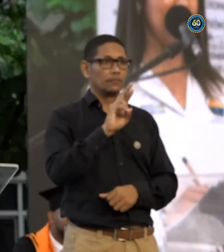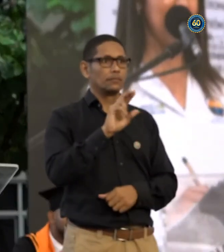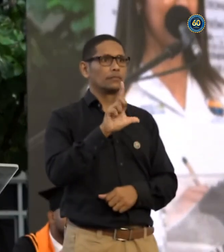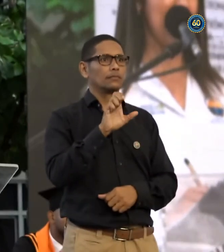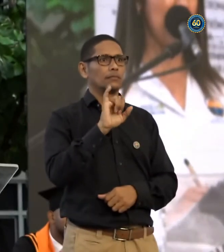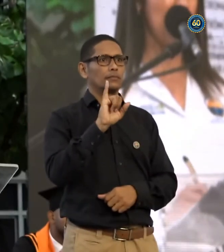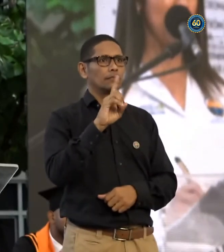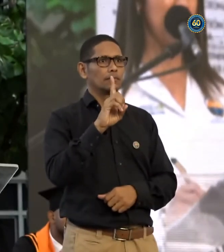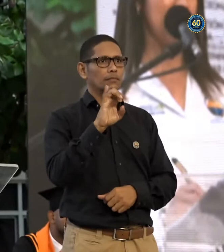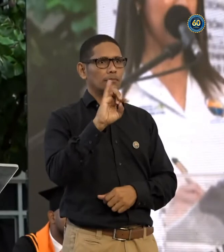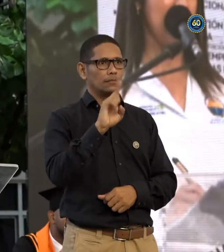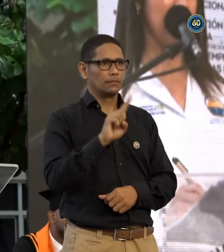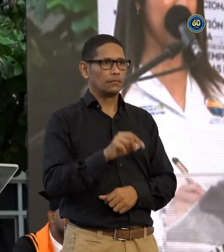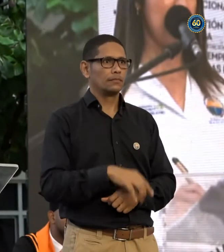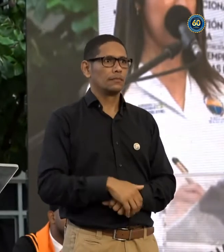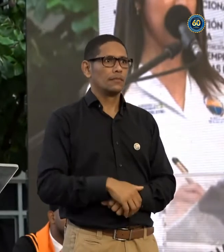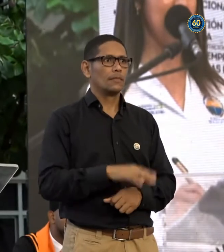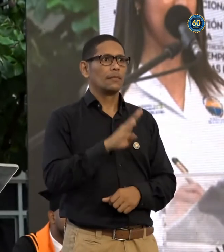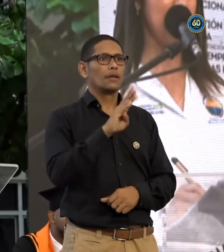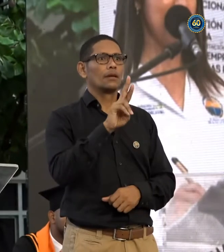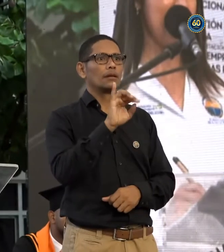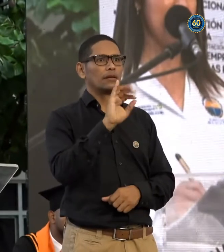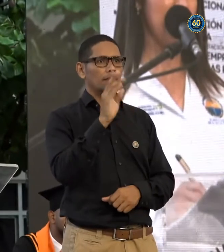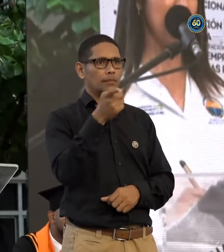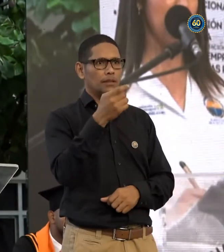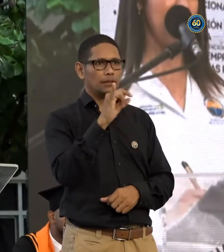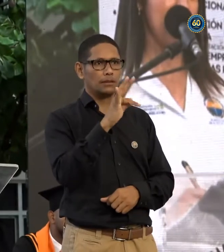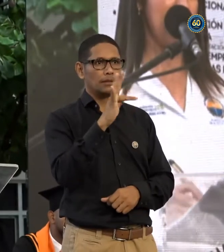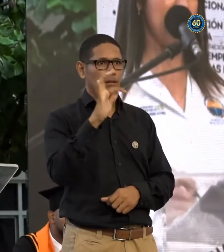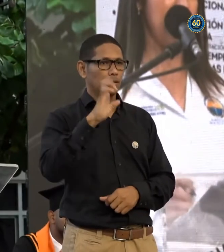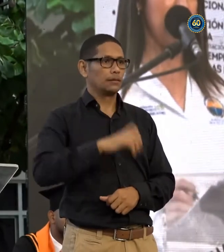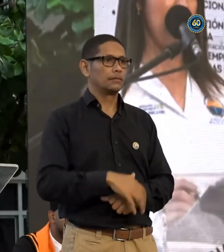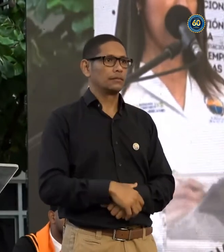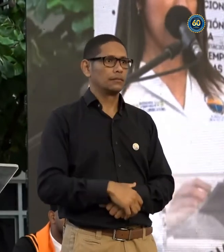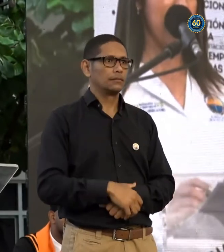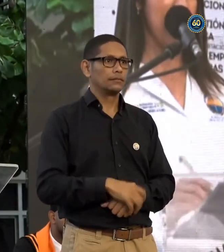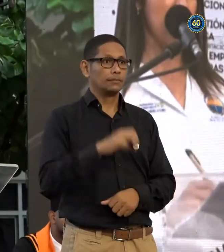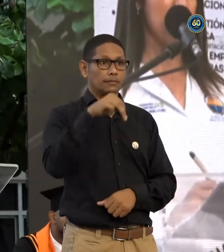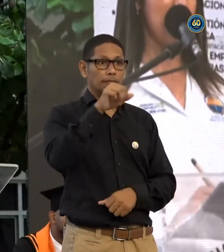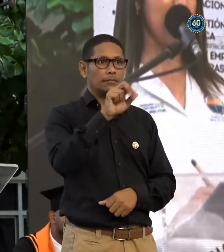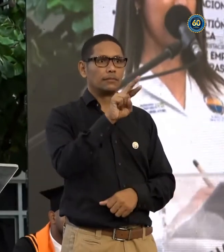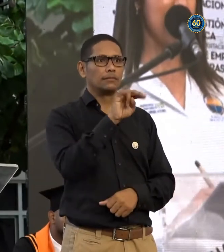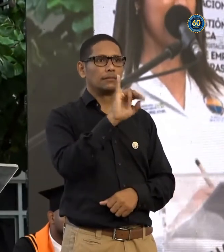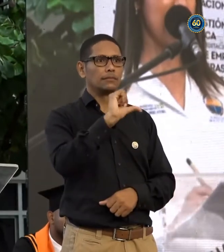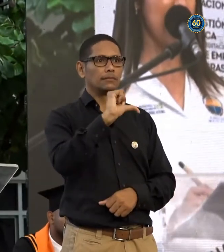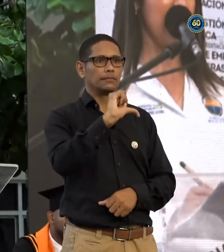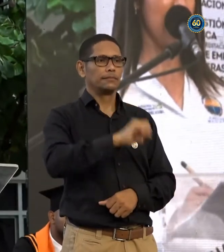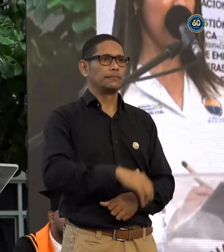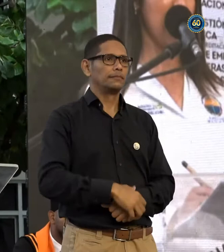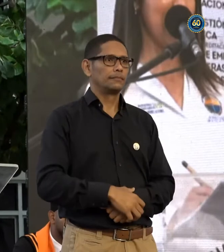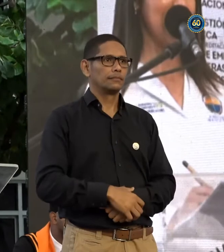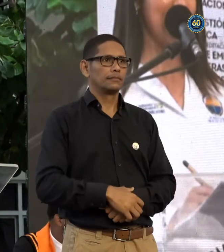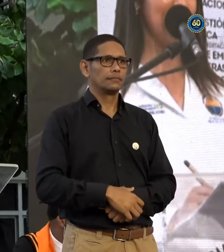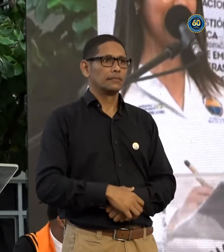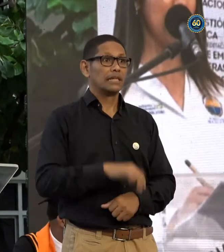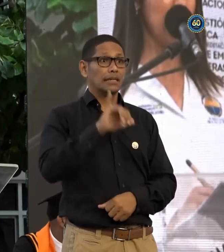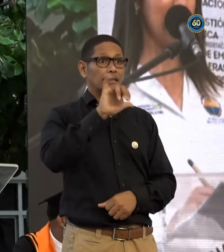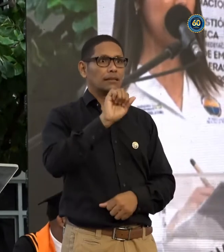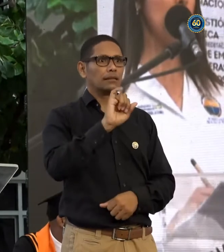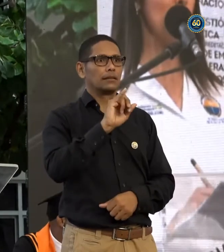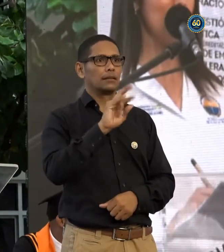Tatiana Montes Arias bridget Brito alzate María José vence Acevedo yaity Luis